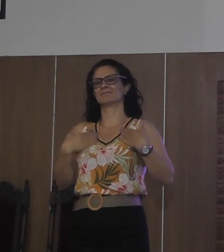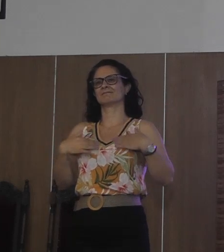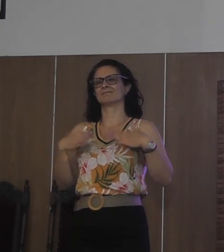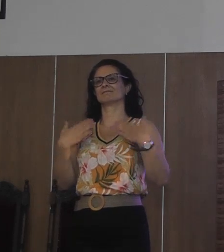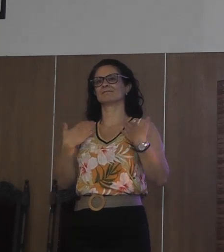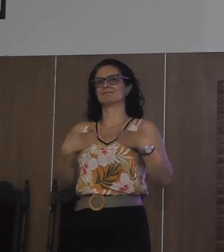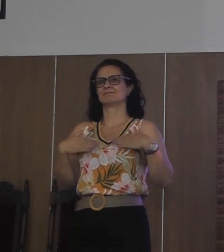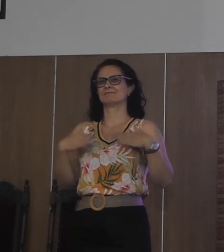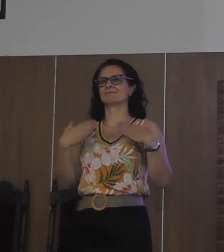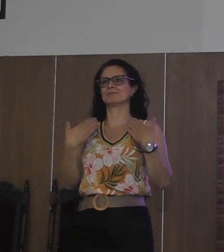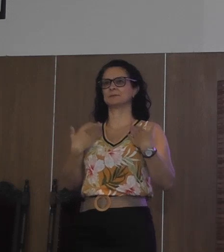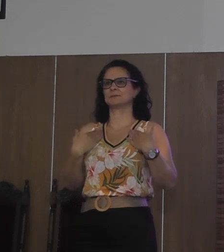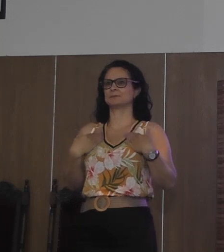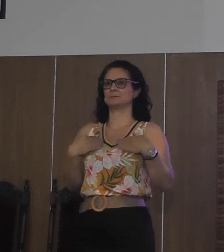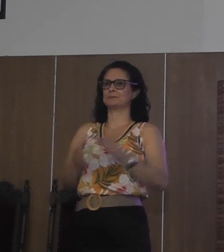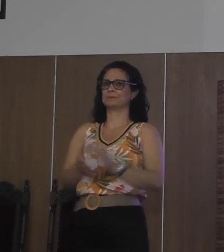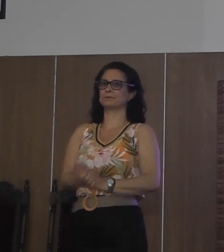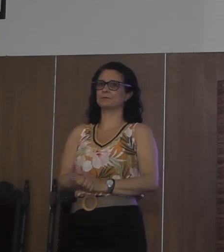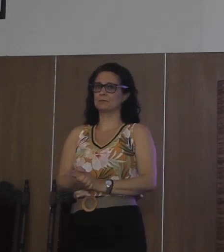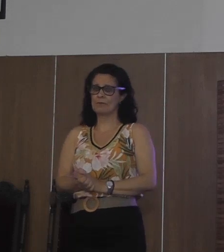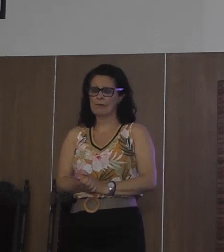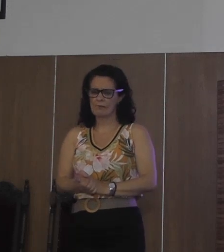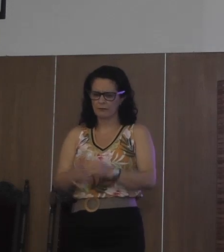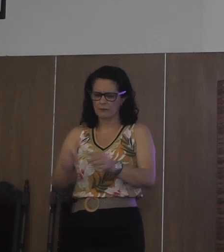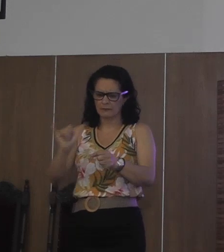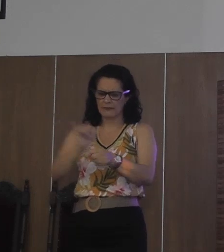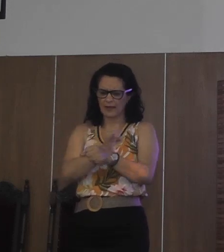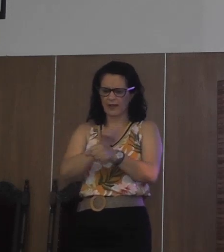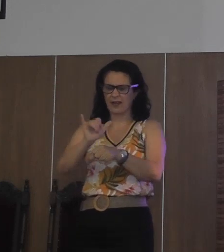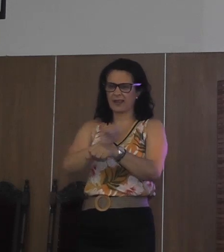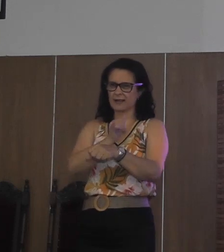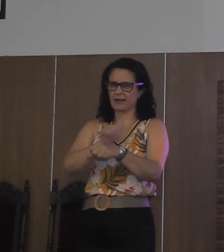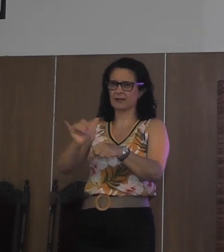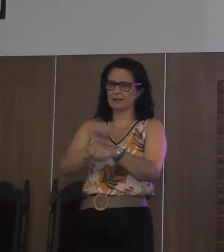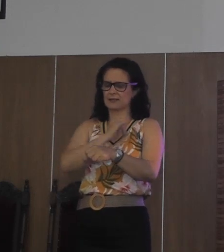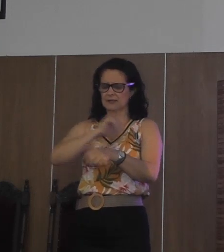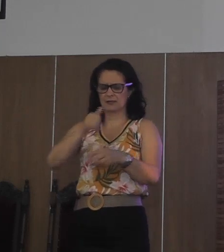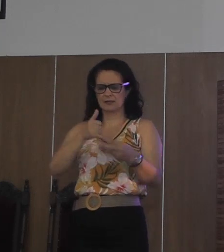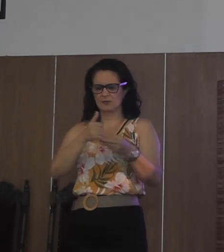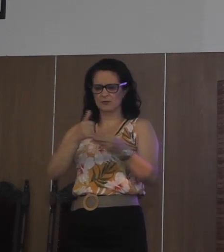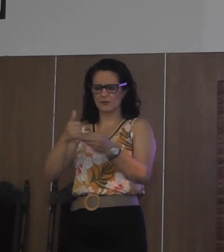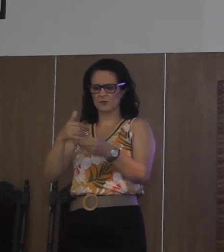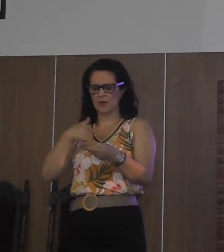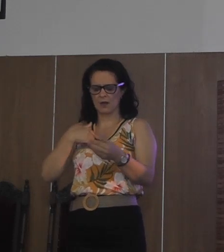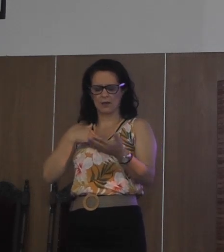A primeira característica de Josué que me encanta é a gratidão.